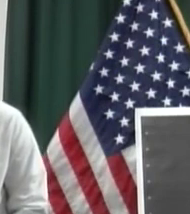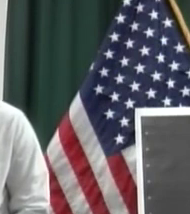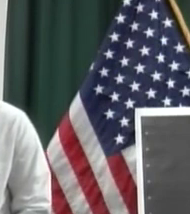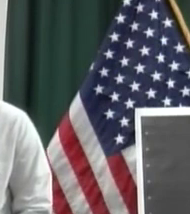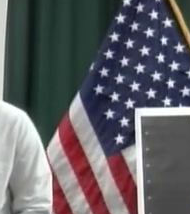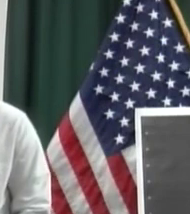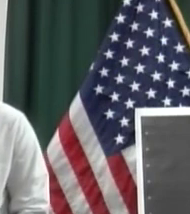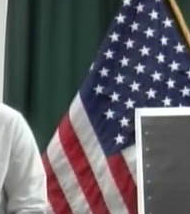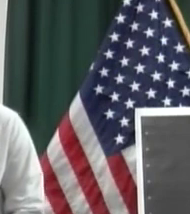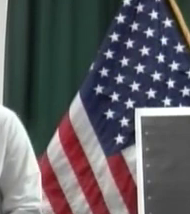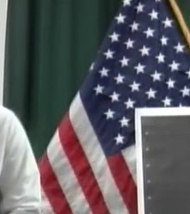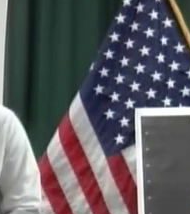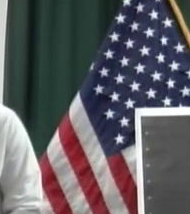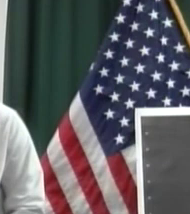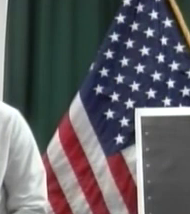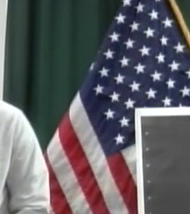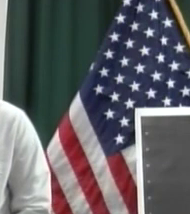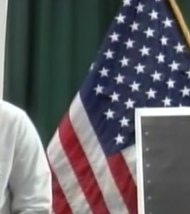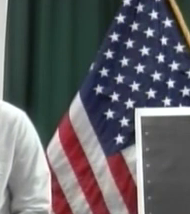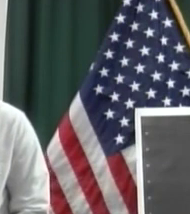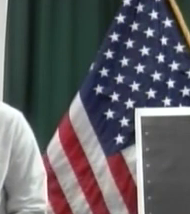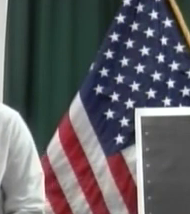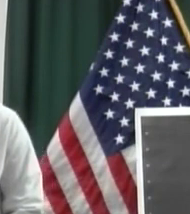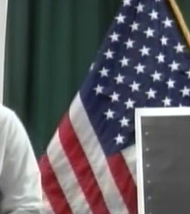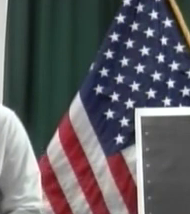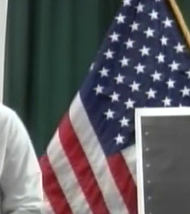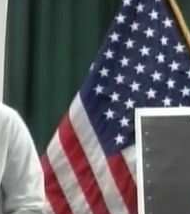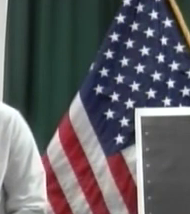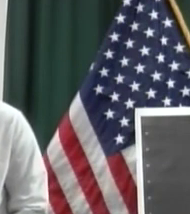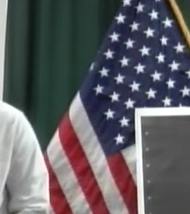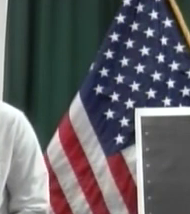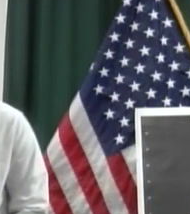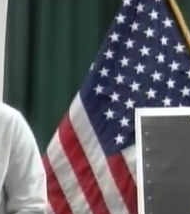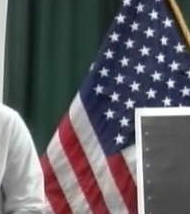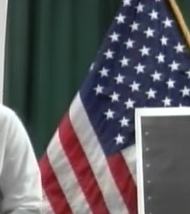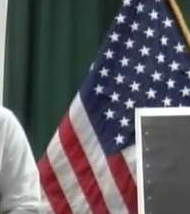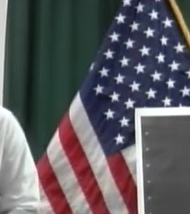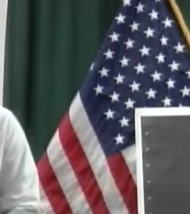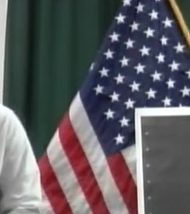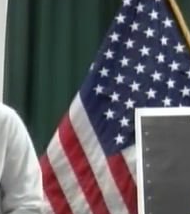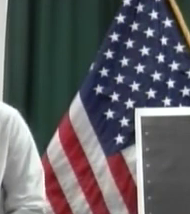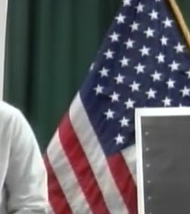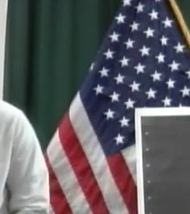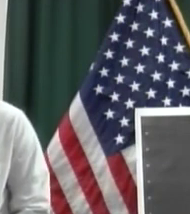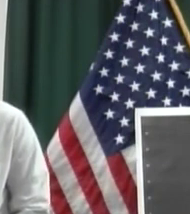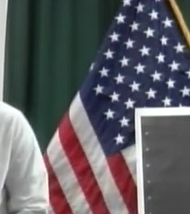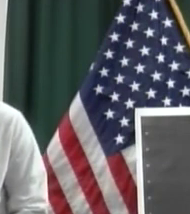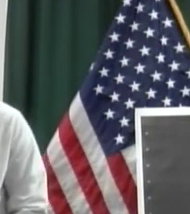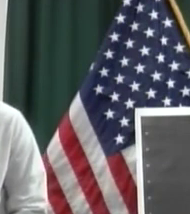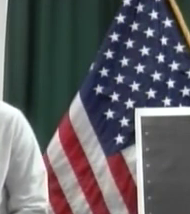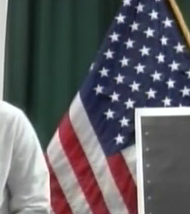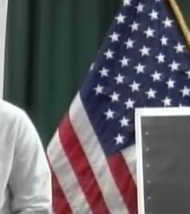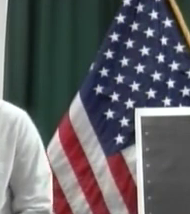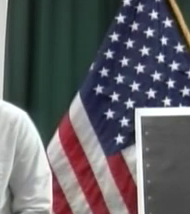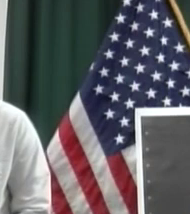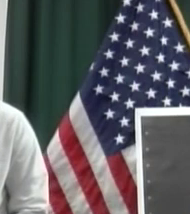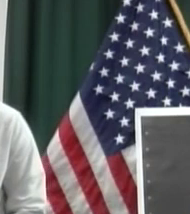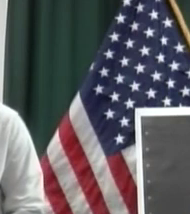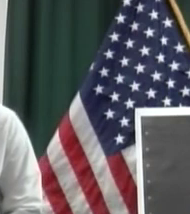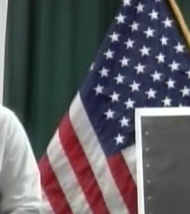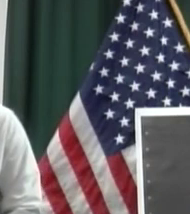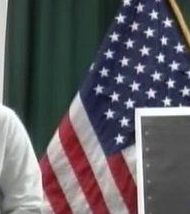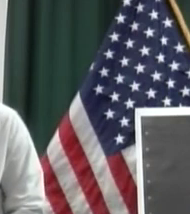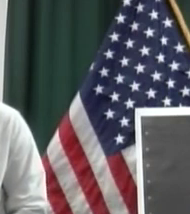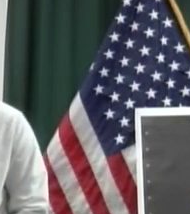página prepareseminole.org, que también se incluye sitios de prueba de anticuerpo. También se mencionó